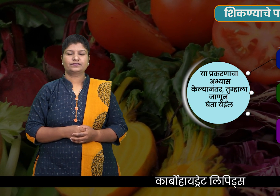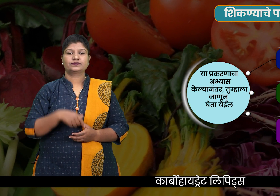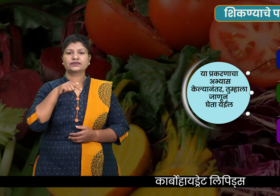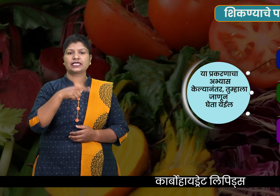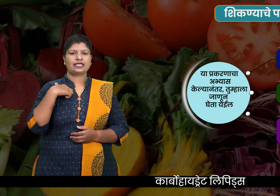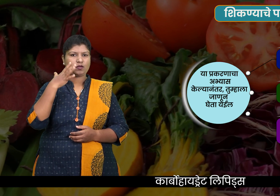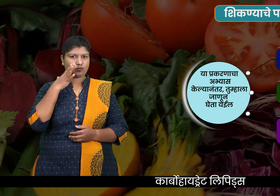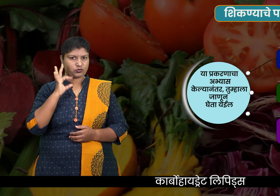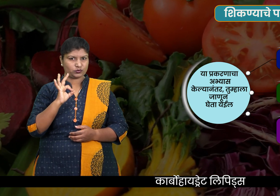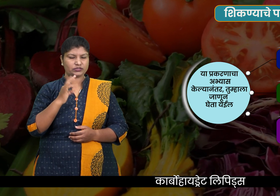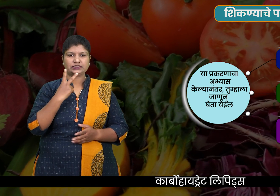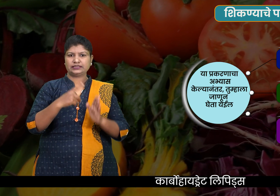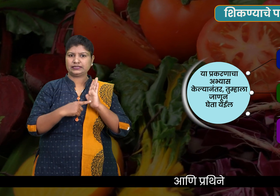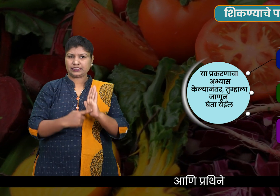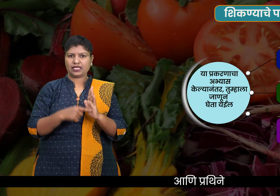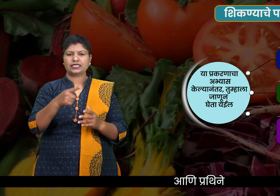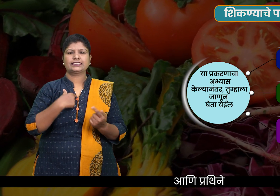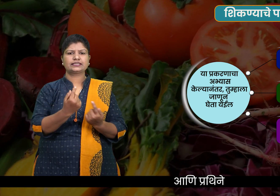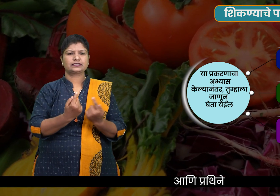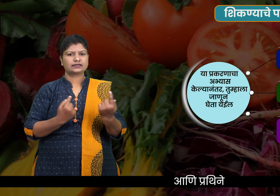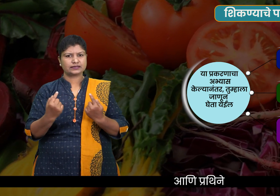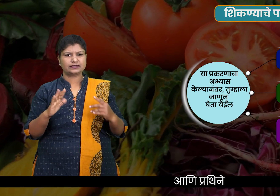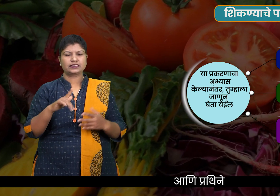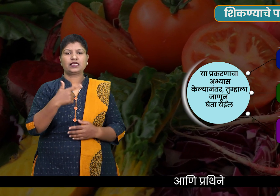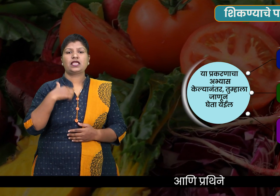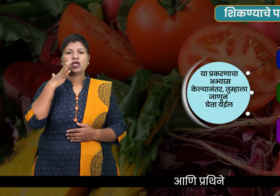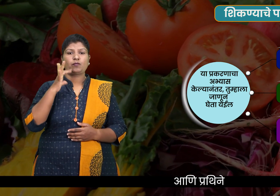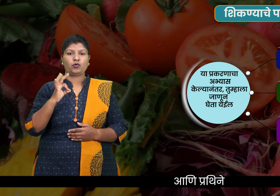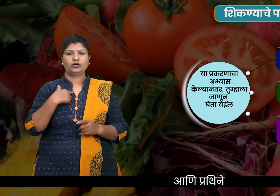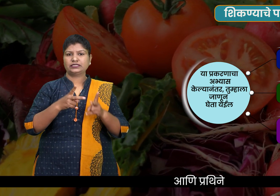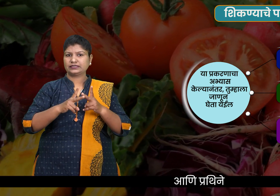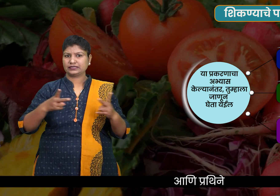कार्बोहायड्रेट, लिपिड्स आणि प्रथिने